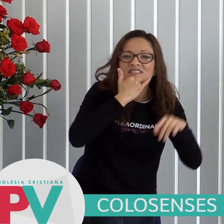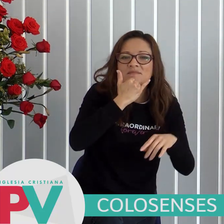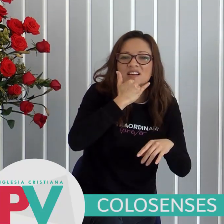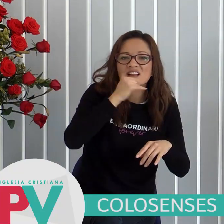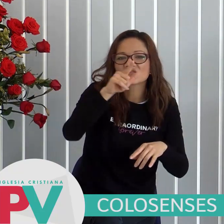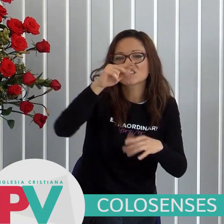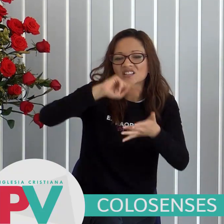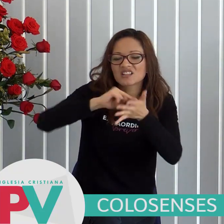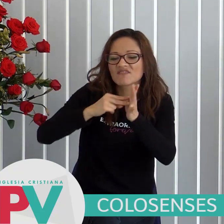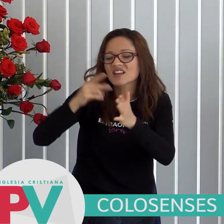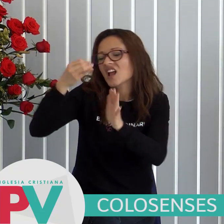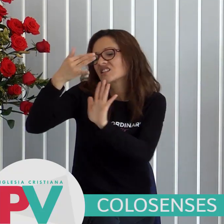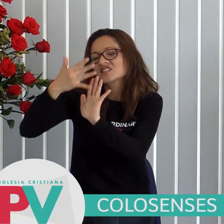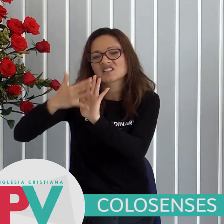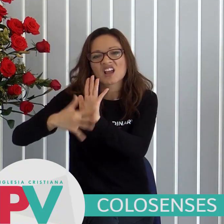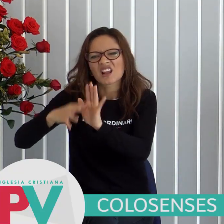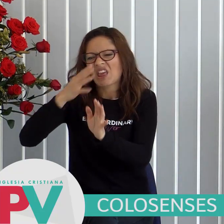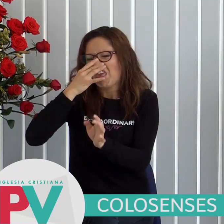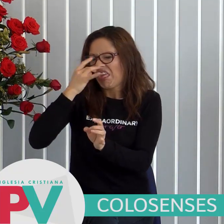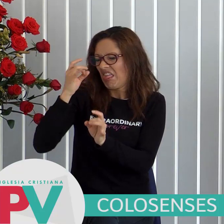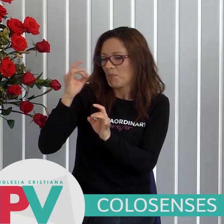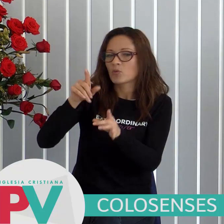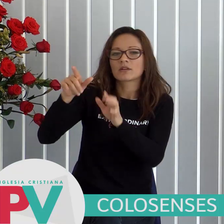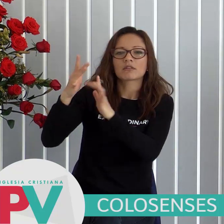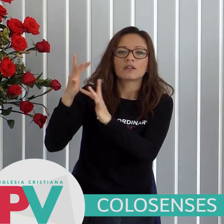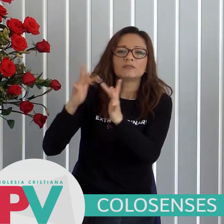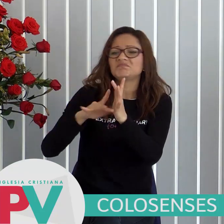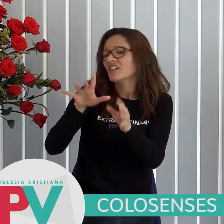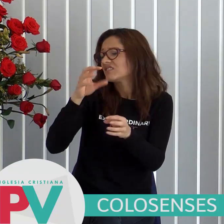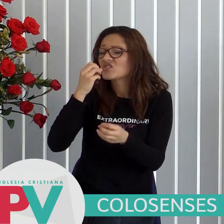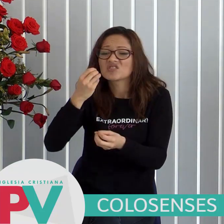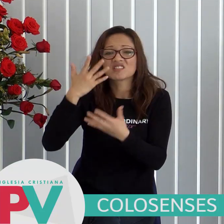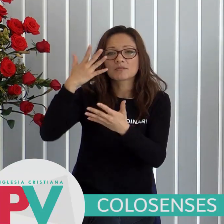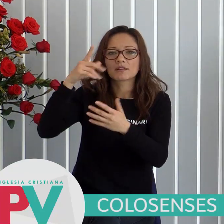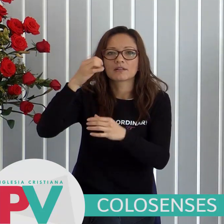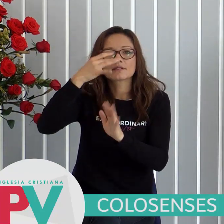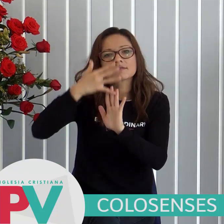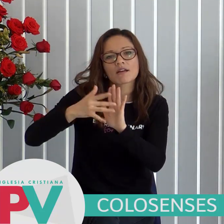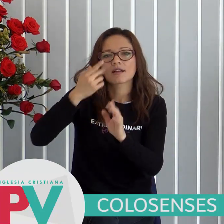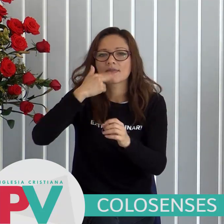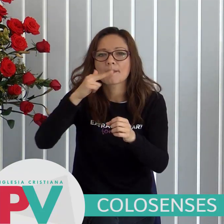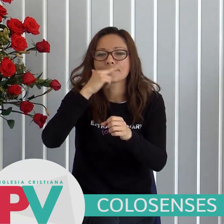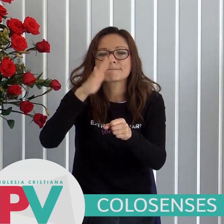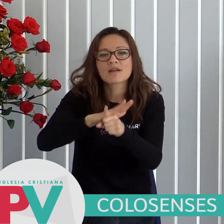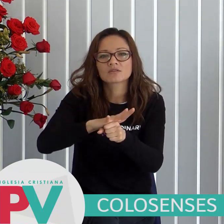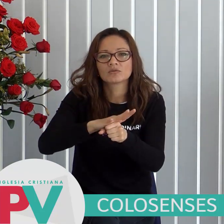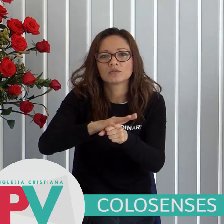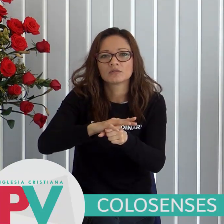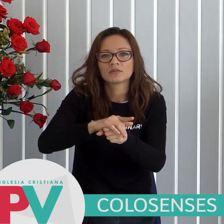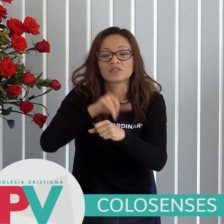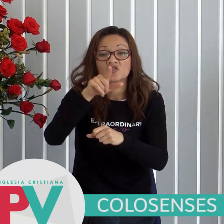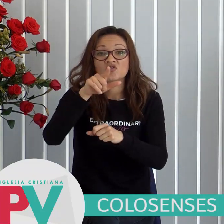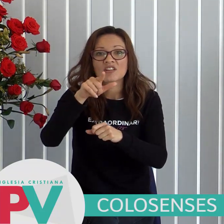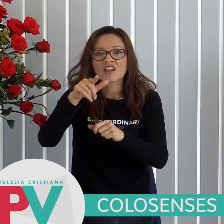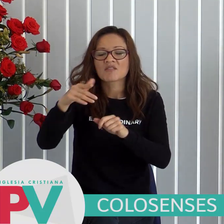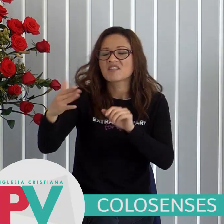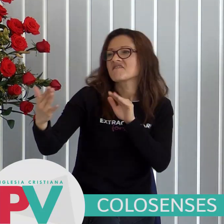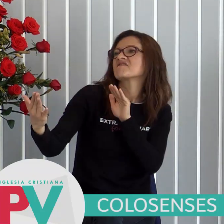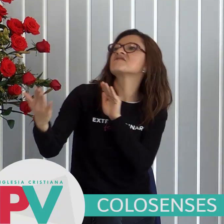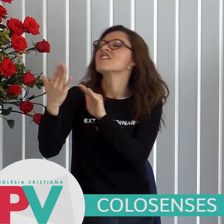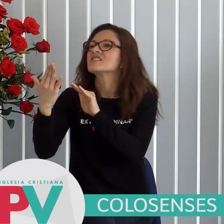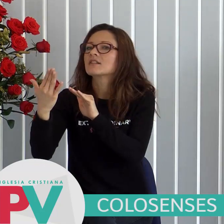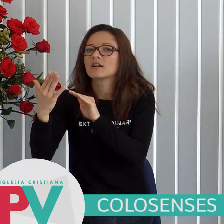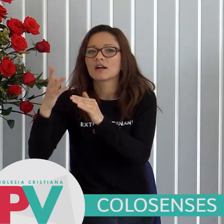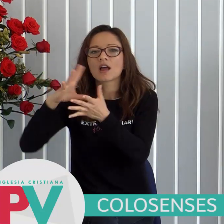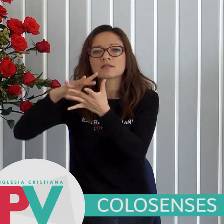tomando por inmunda la sangre del pacto. Y usted está afrentando al Espíritu